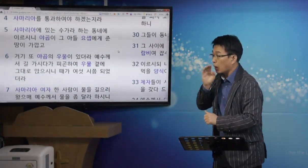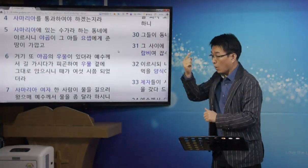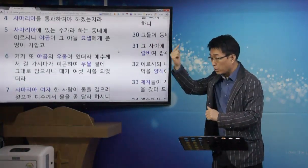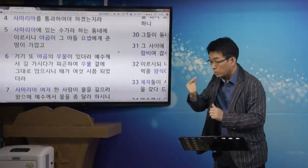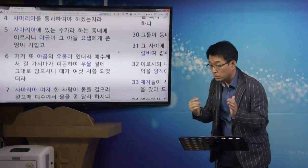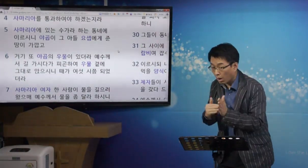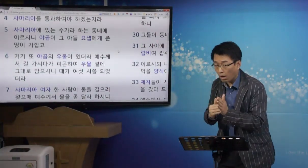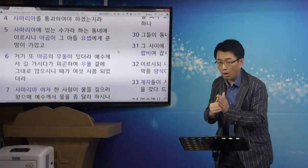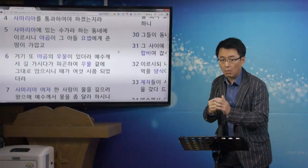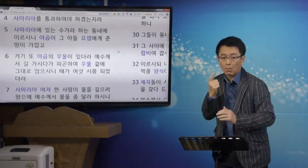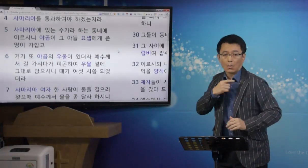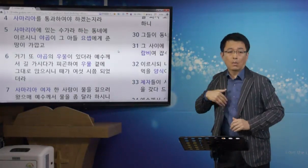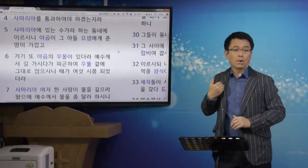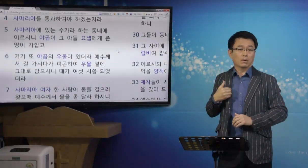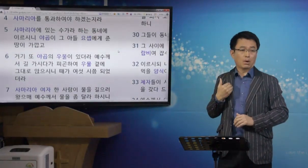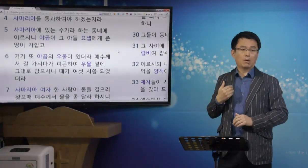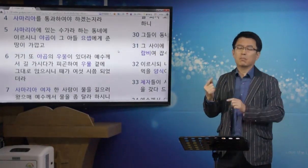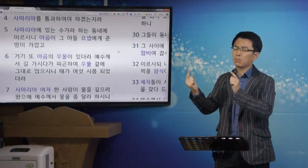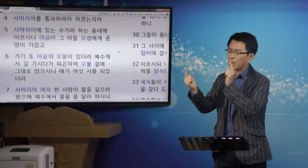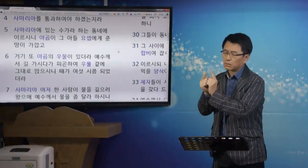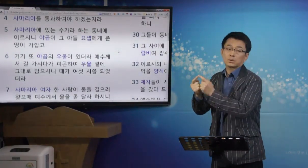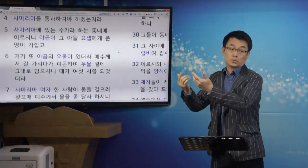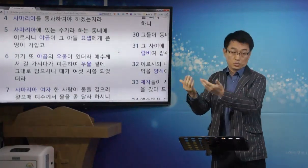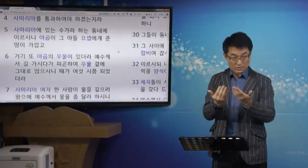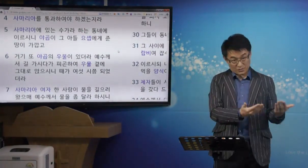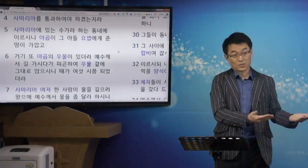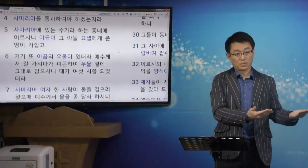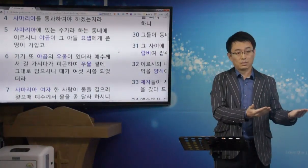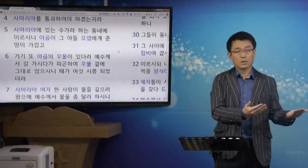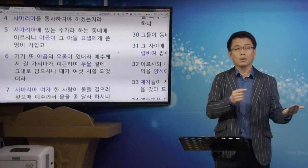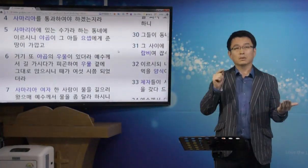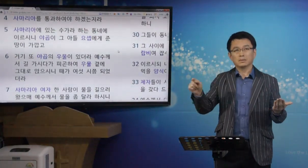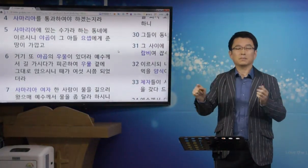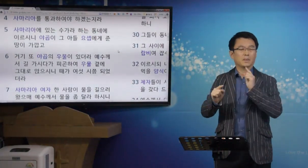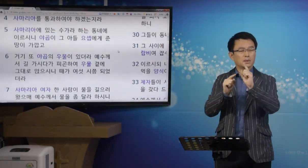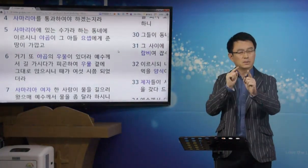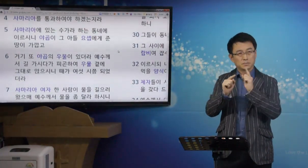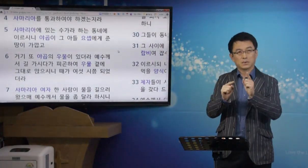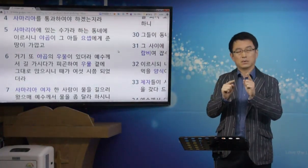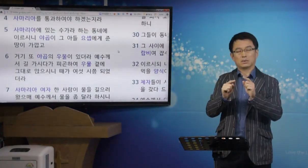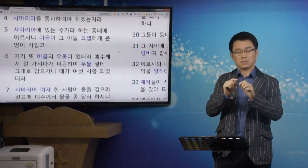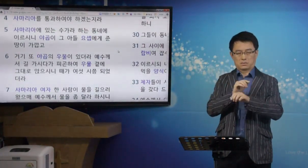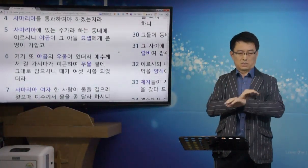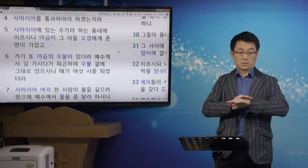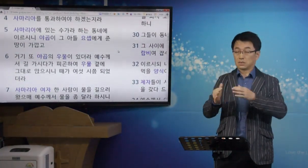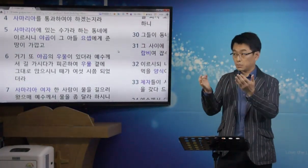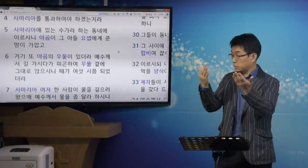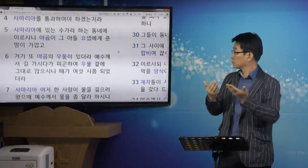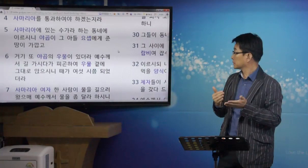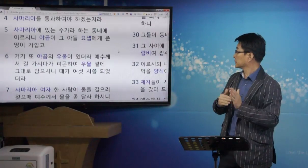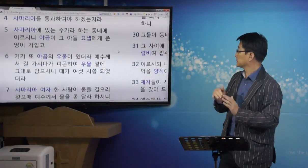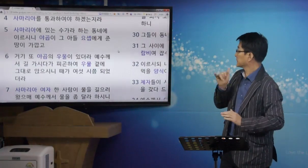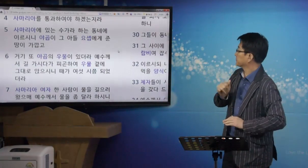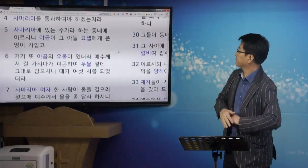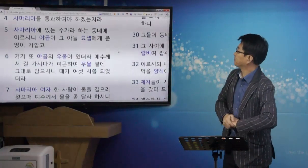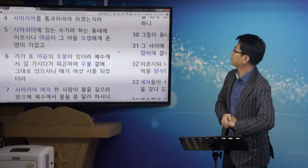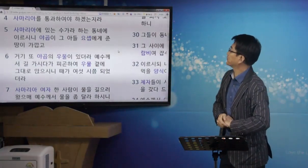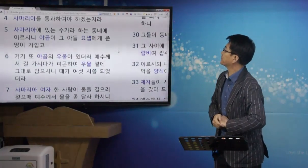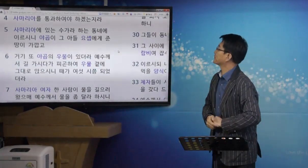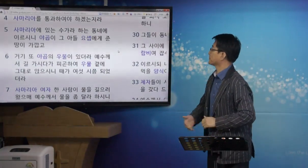믿으면 진짜 구원을 얻는다. 그리고 주님께서 직접 구원을 그에게 선포하기 위해서 오셨다는 것을